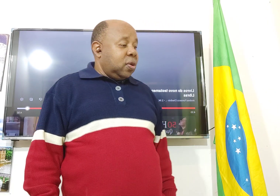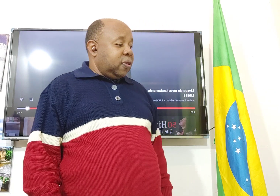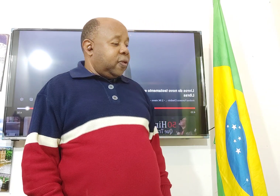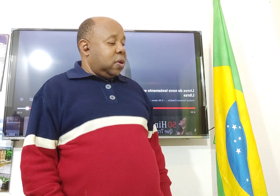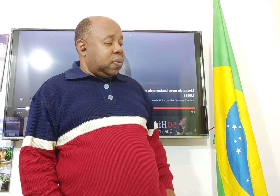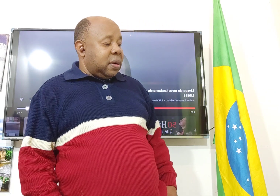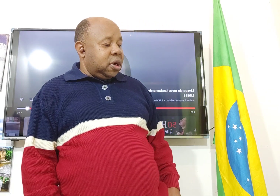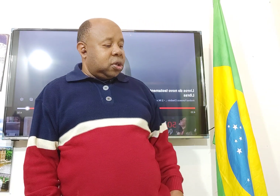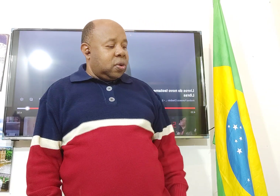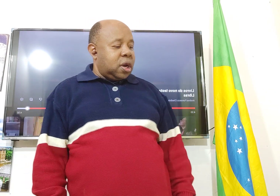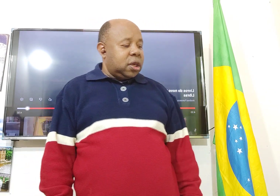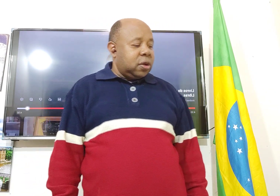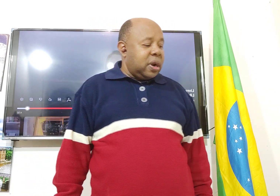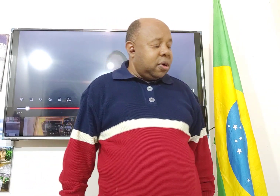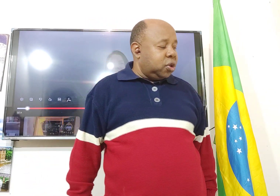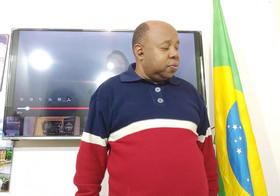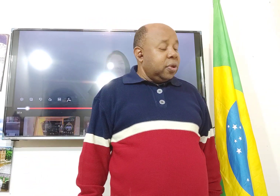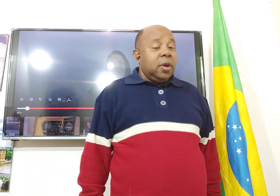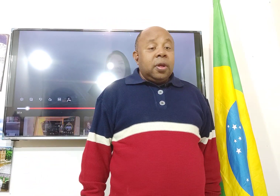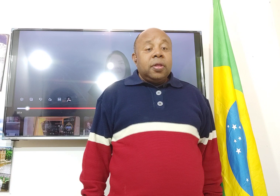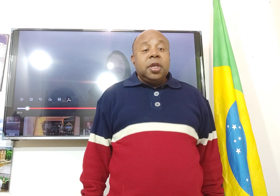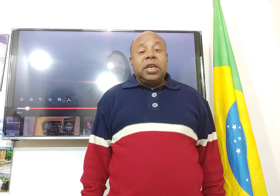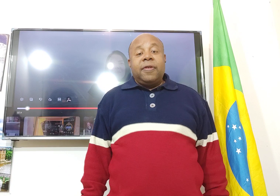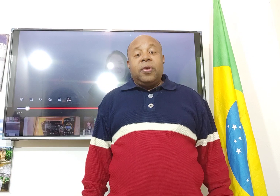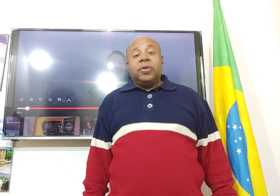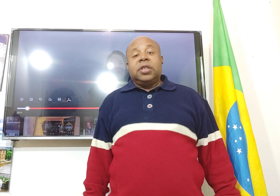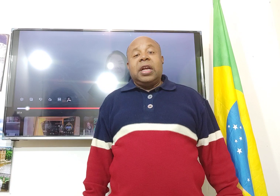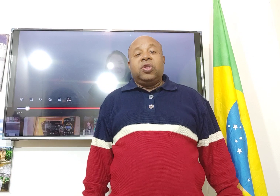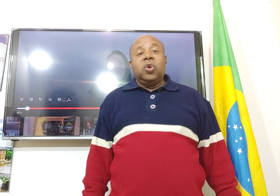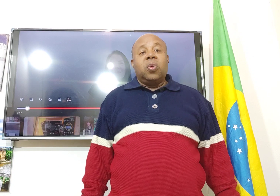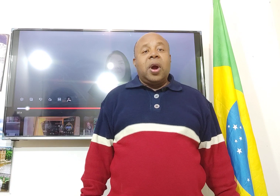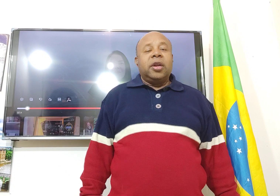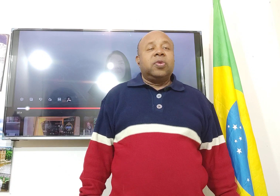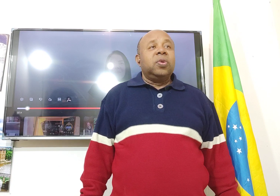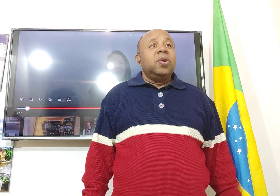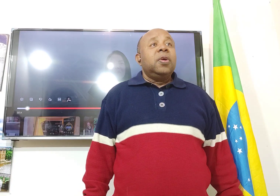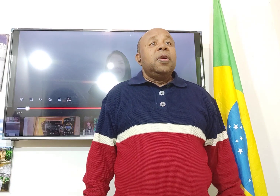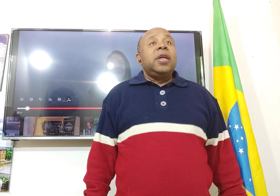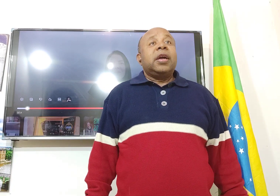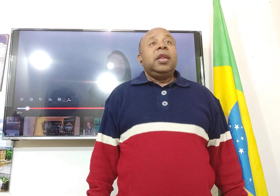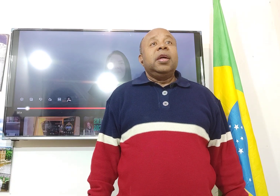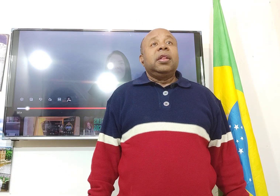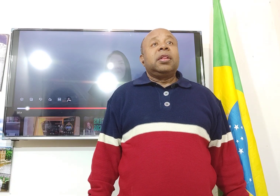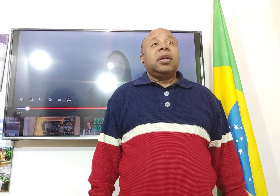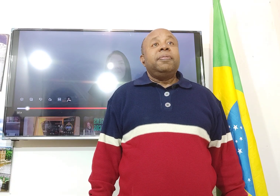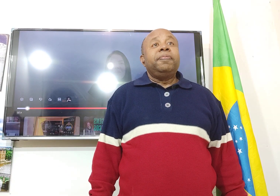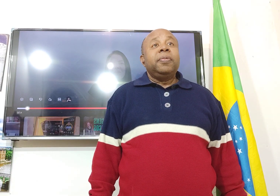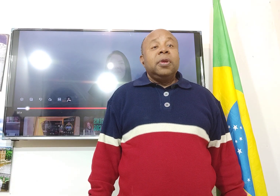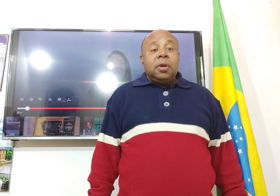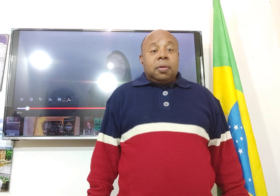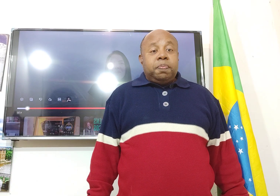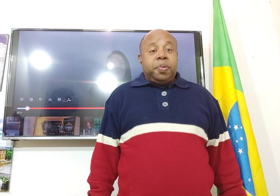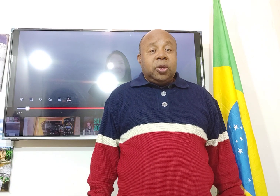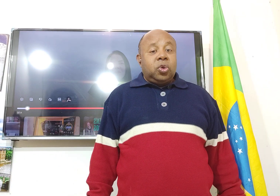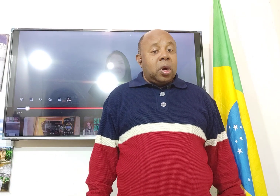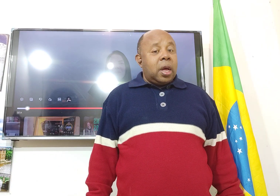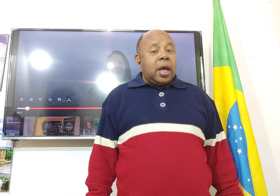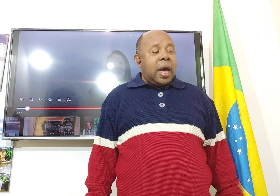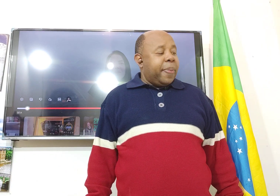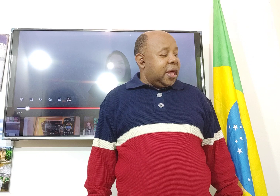já criou dois filhos, marmanjo agora, já tô marmanjo. Você já entrou no quarto e a criança pintou a